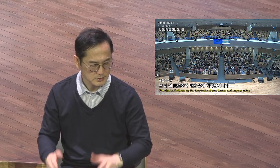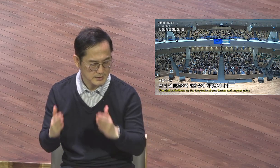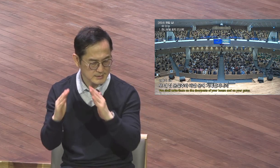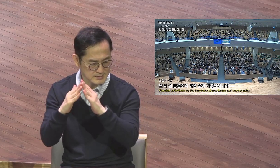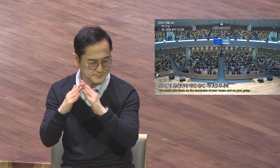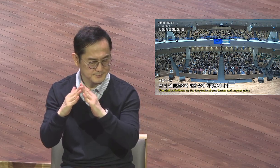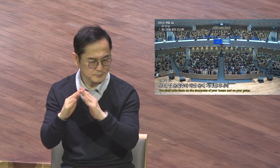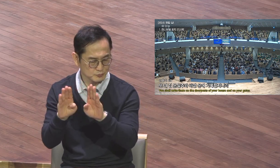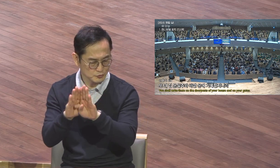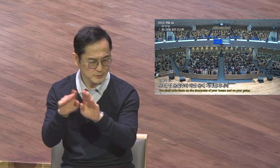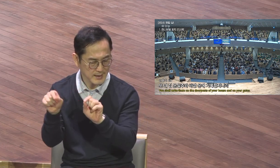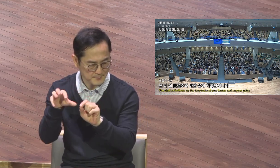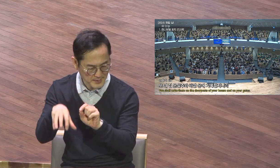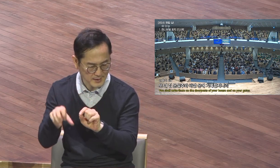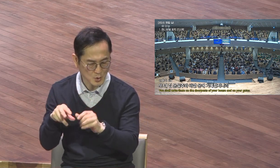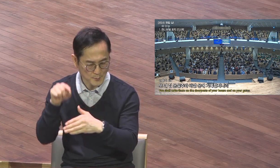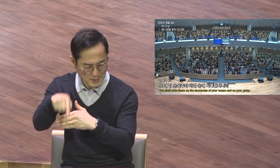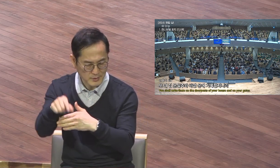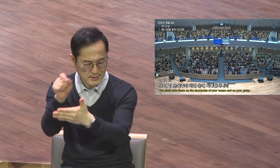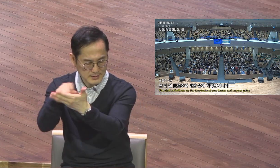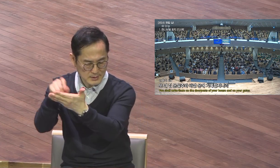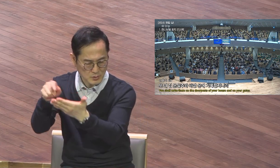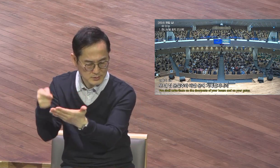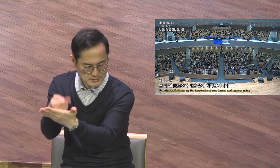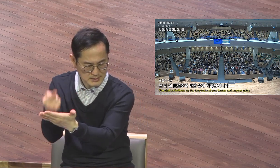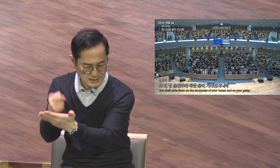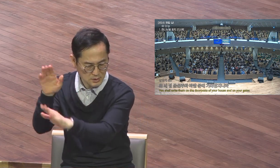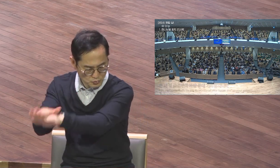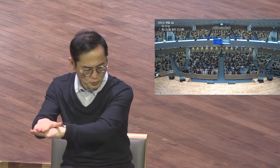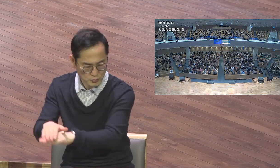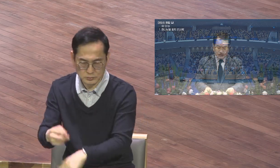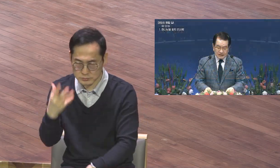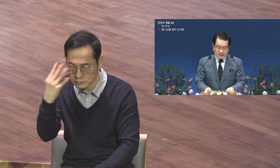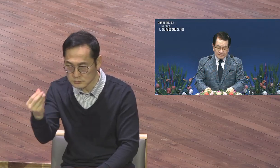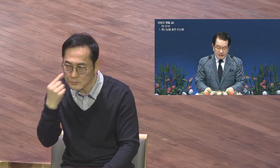문설주와 바깥문에 기록할지니라.